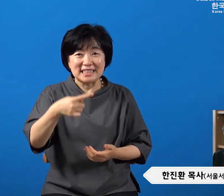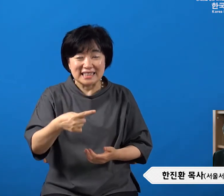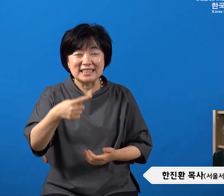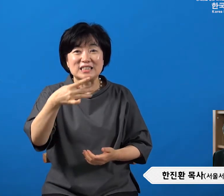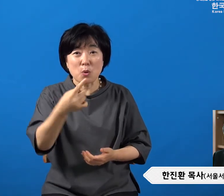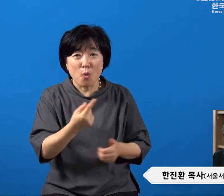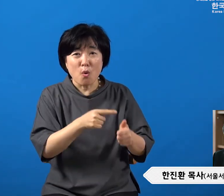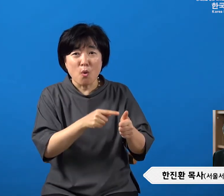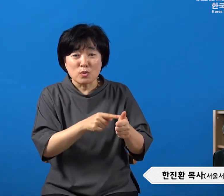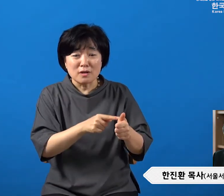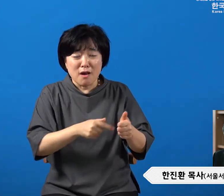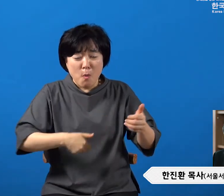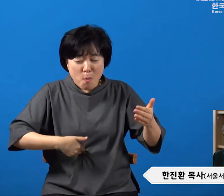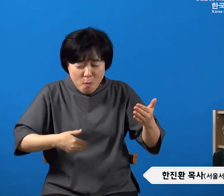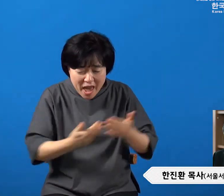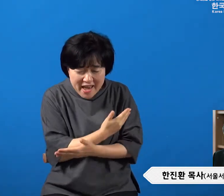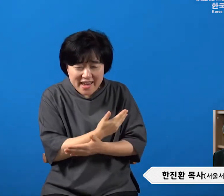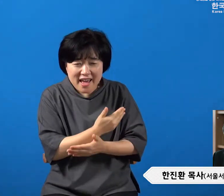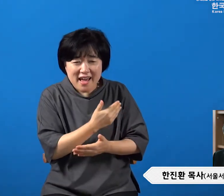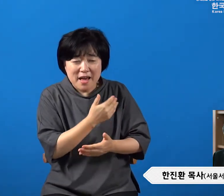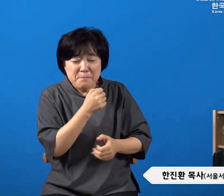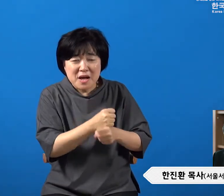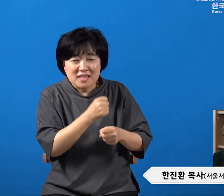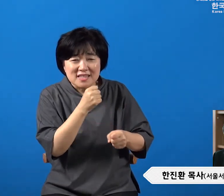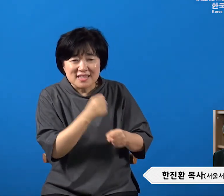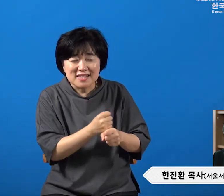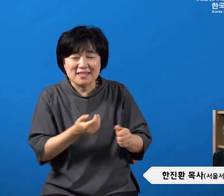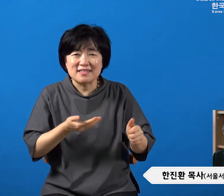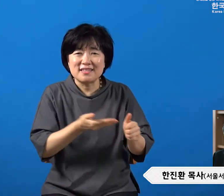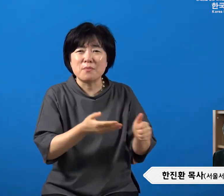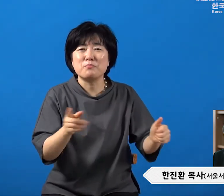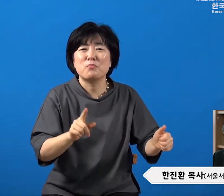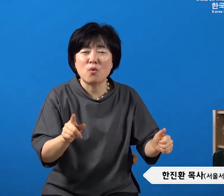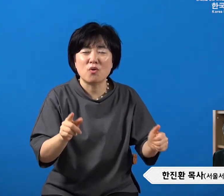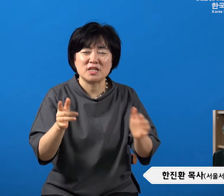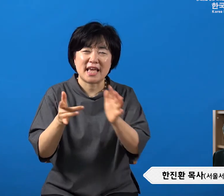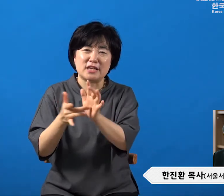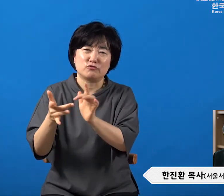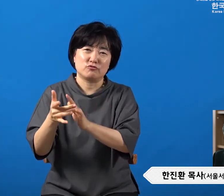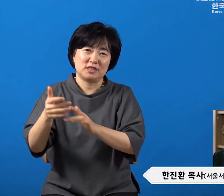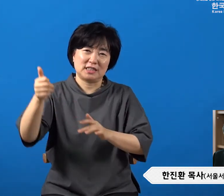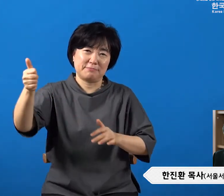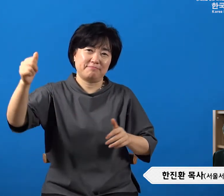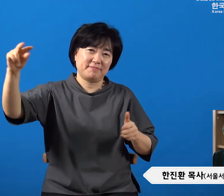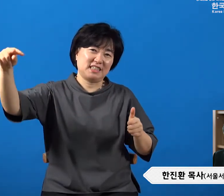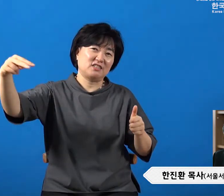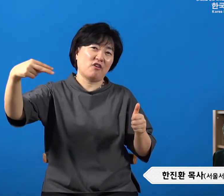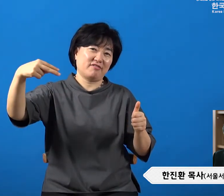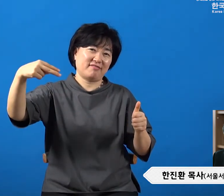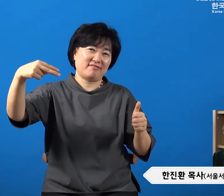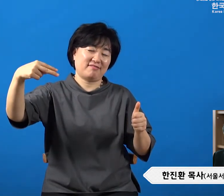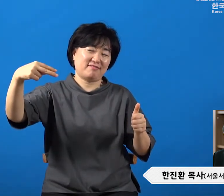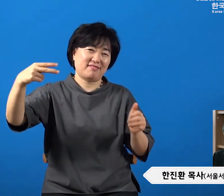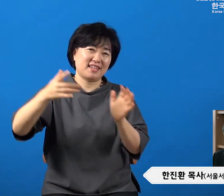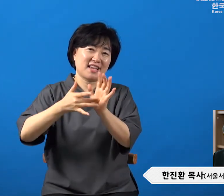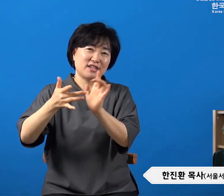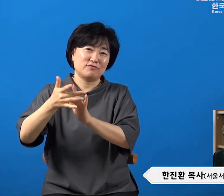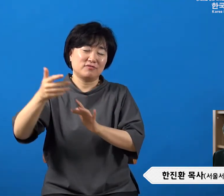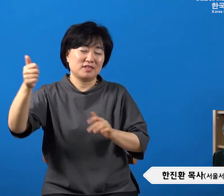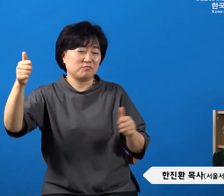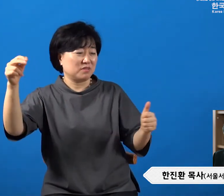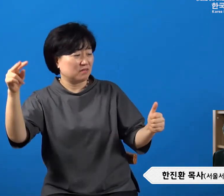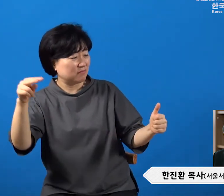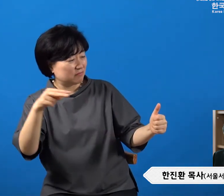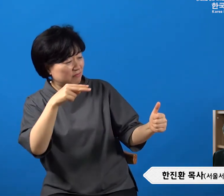베드로를 그렇게 엎어지게 만든 것은 무엇입니까? 주님의 시선이었습니다. 눈물이 가득한